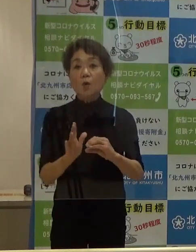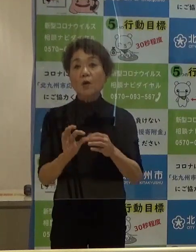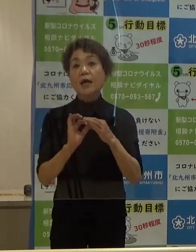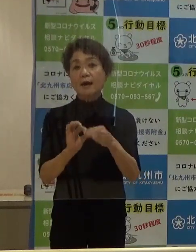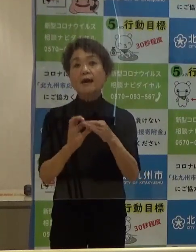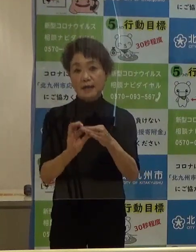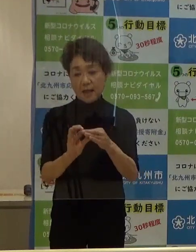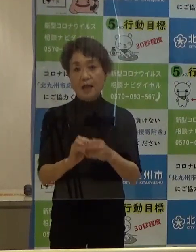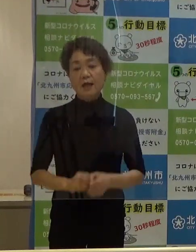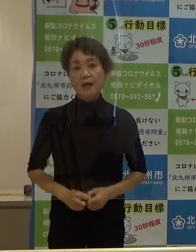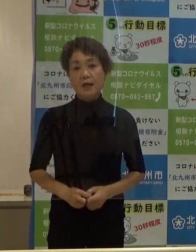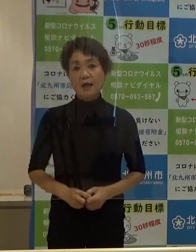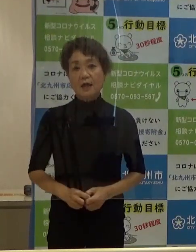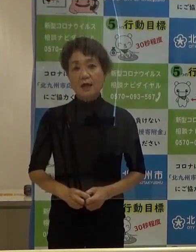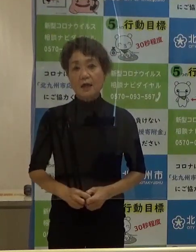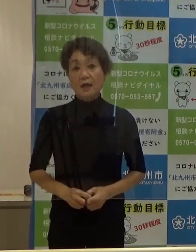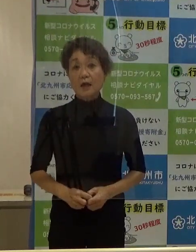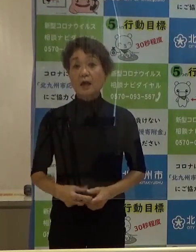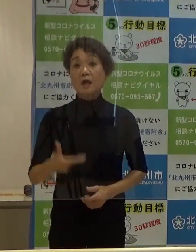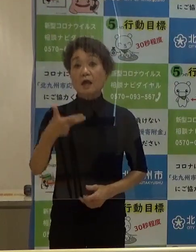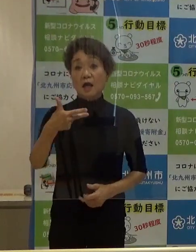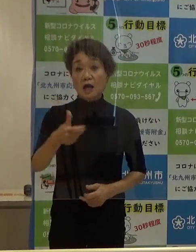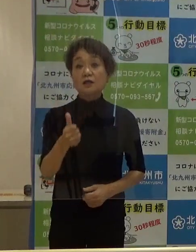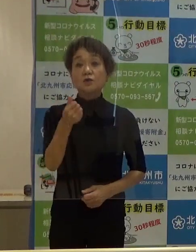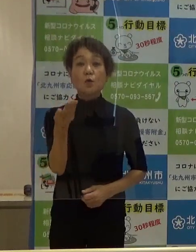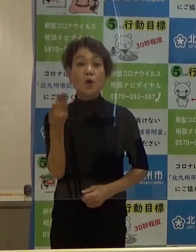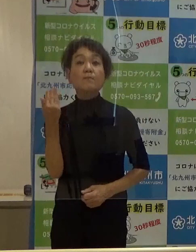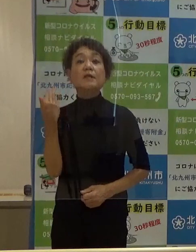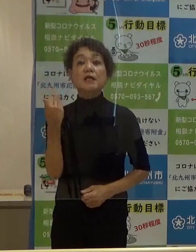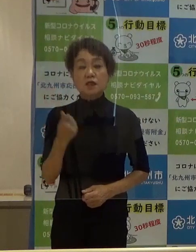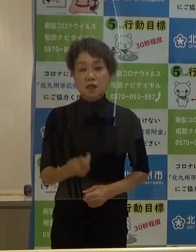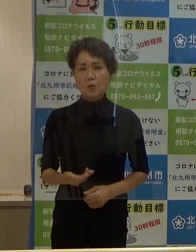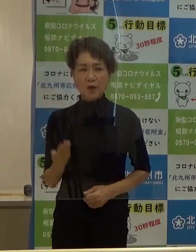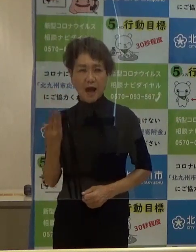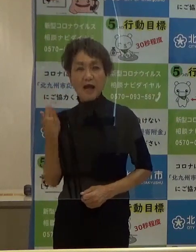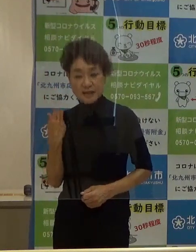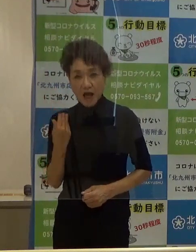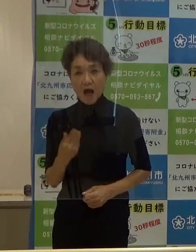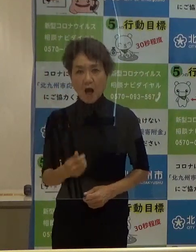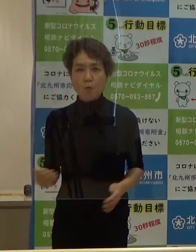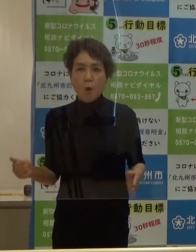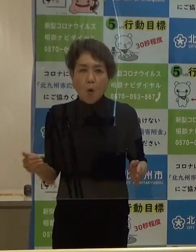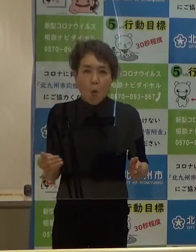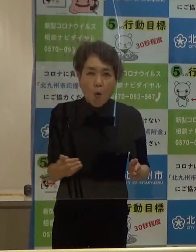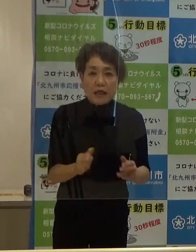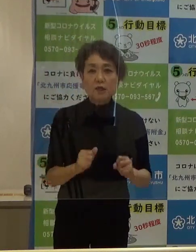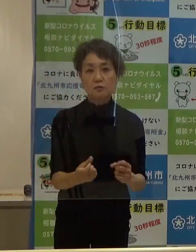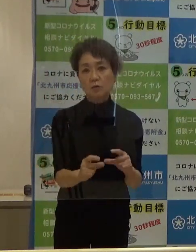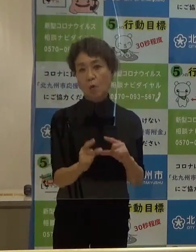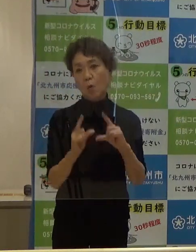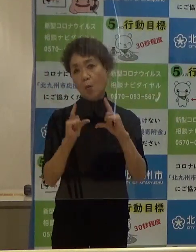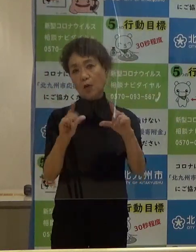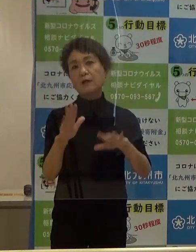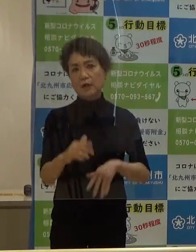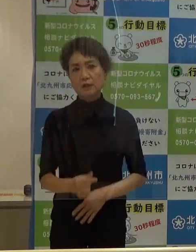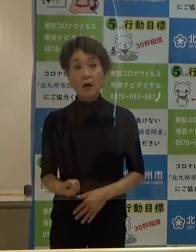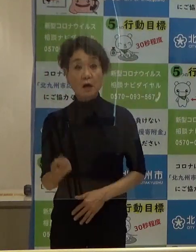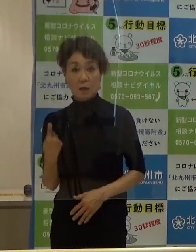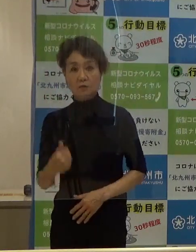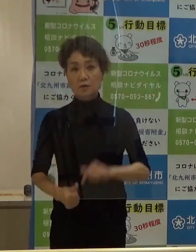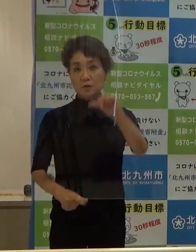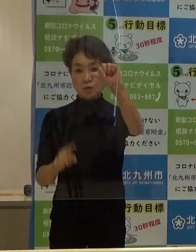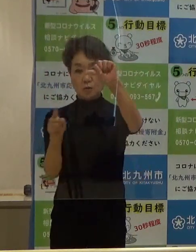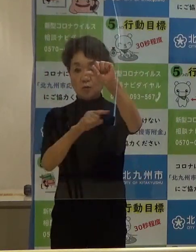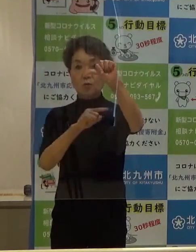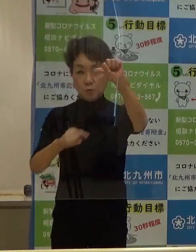市長出口にいると先日おっしゃいましたけれども、昨日、5人の、感染確